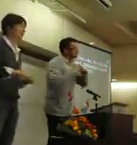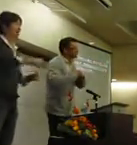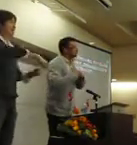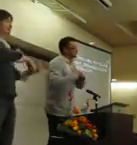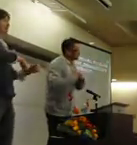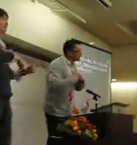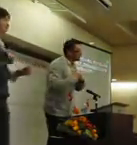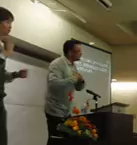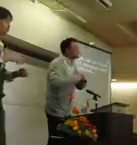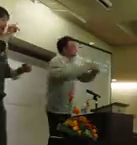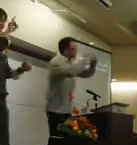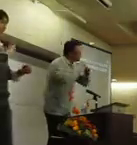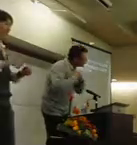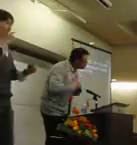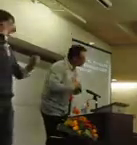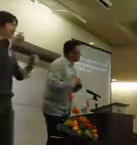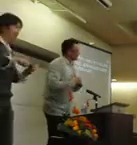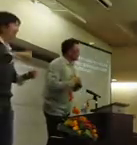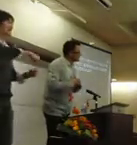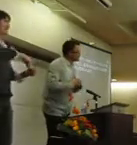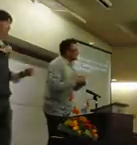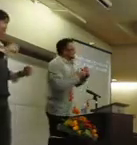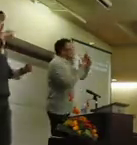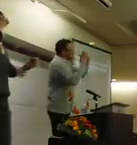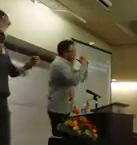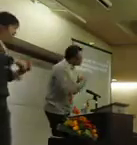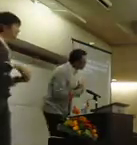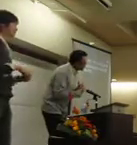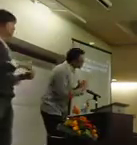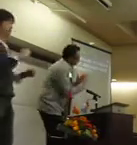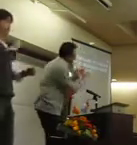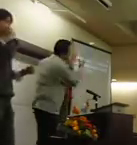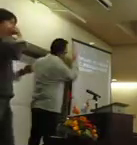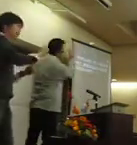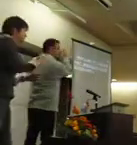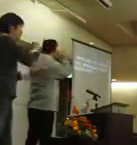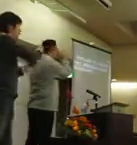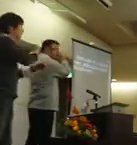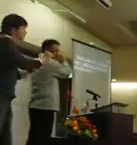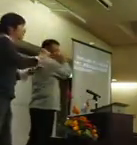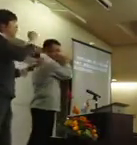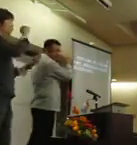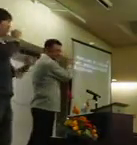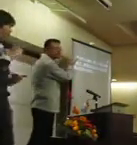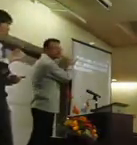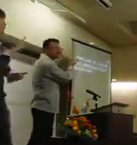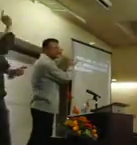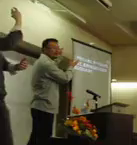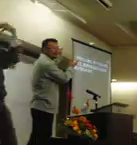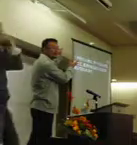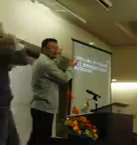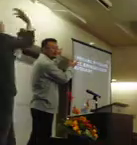分の人生のために、自分自身のために許せない心を神様に預けなきゃいけないんです。